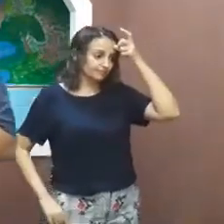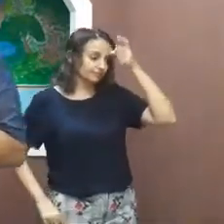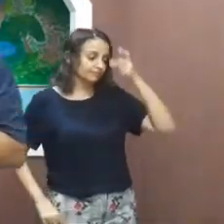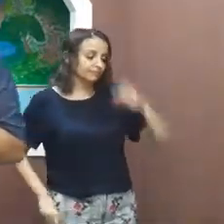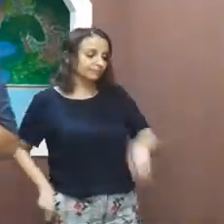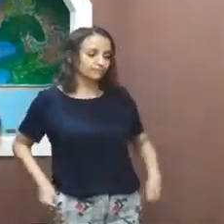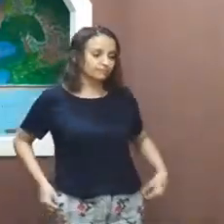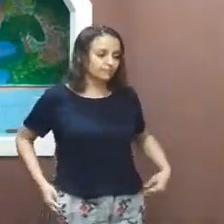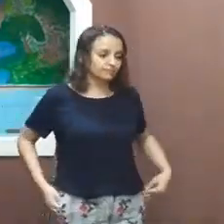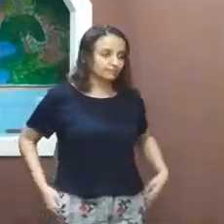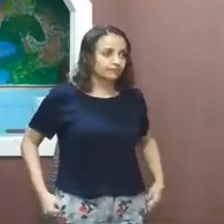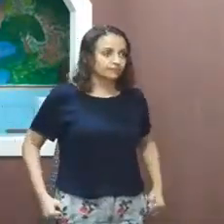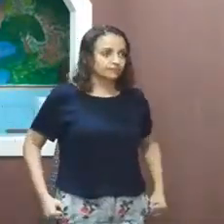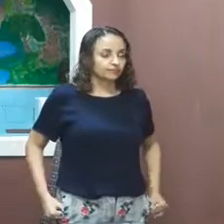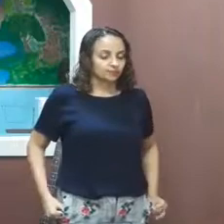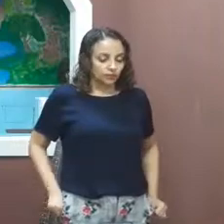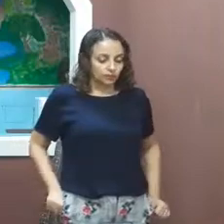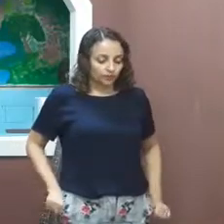Entendeu?